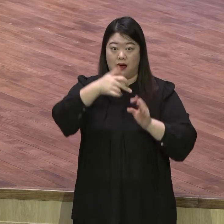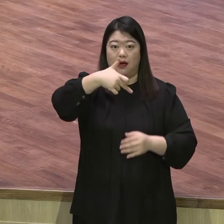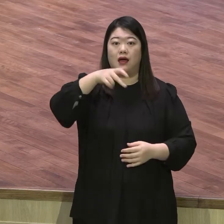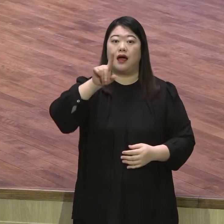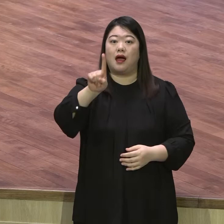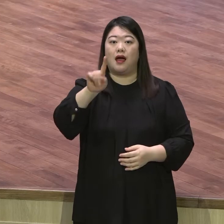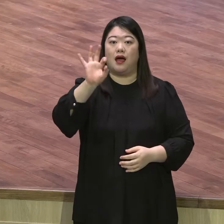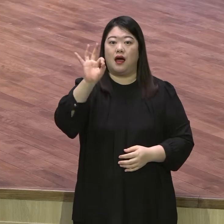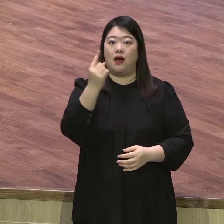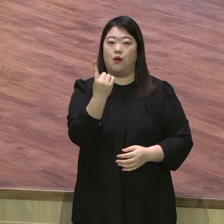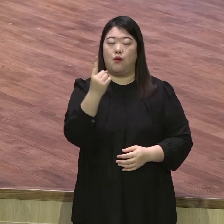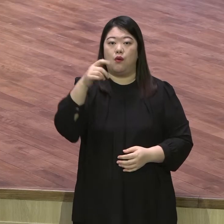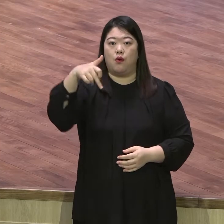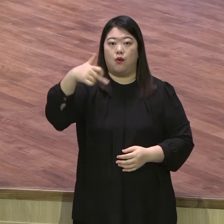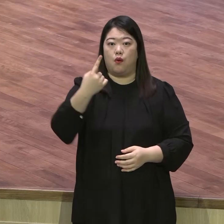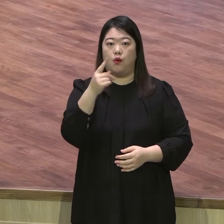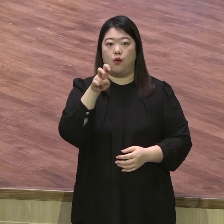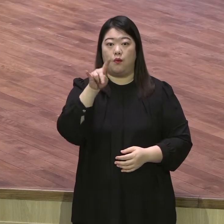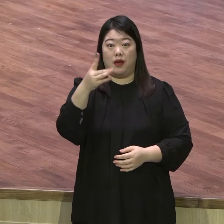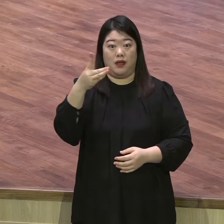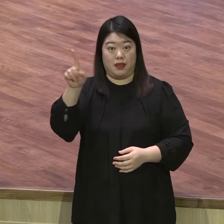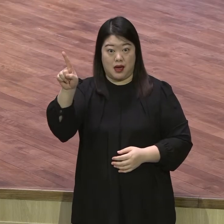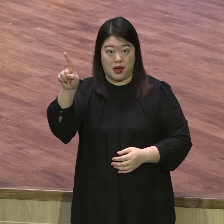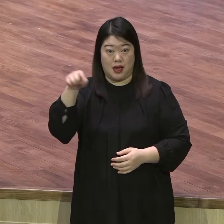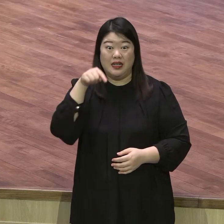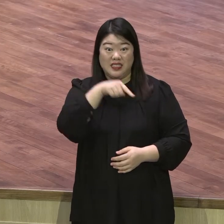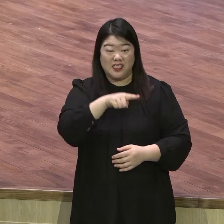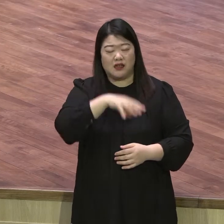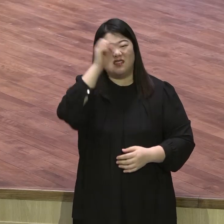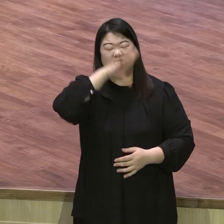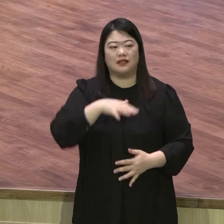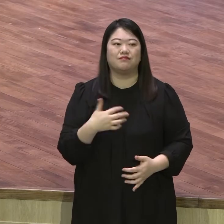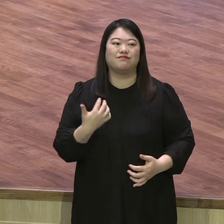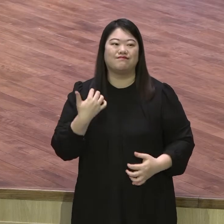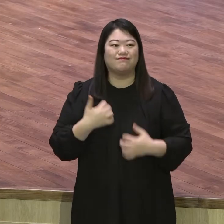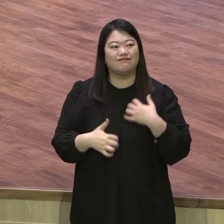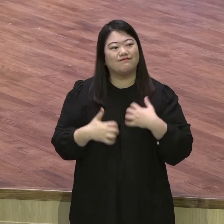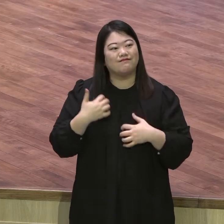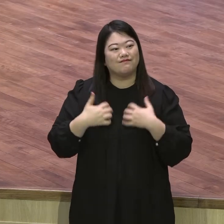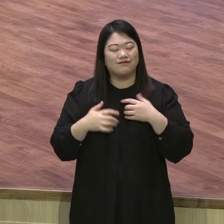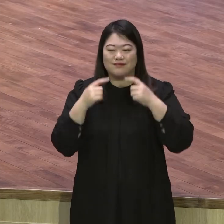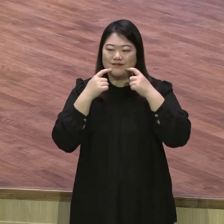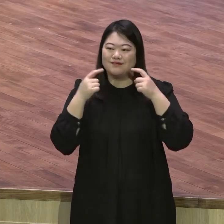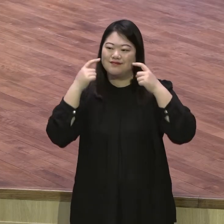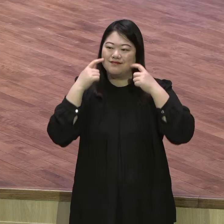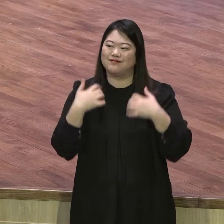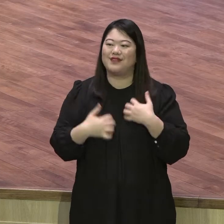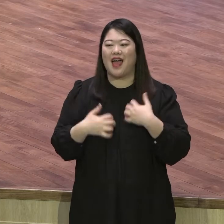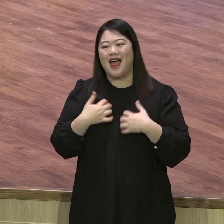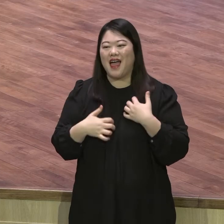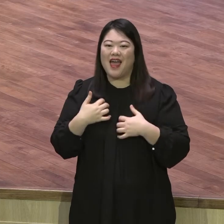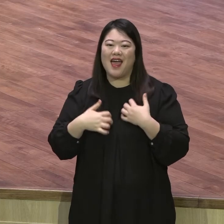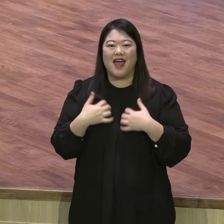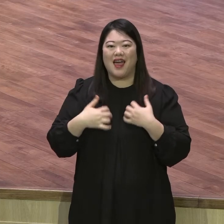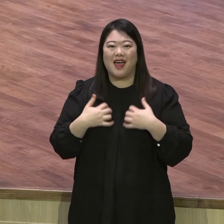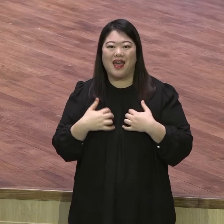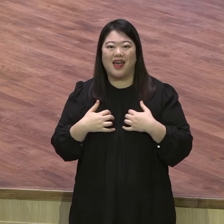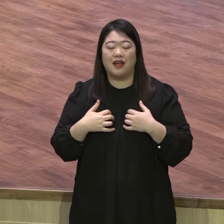카코메타라 하는데 보통 즐거움보다는 차원이 높아요. 그냥 세상 사람들 말하는 즐거움 그것이